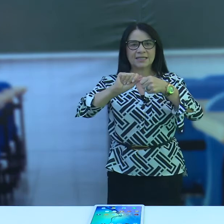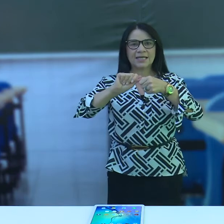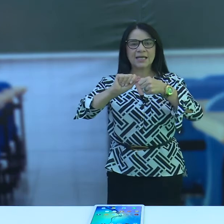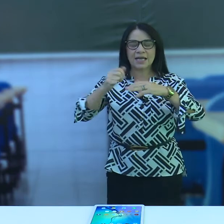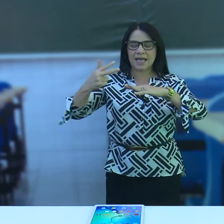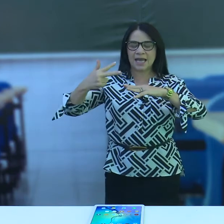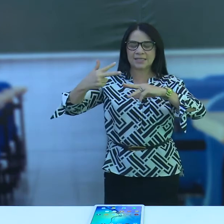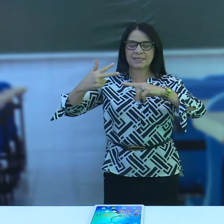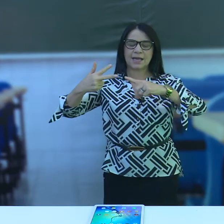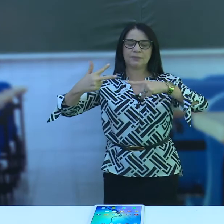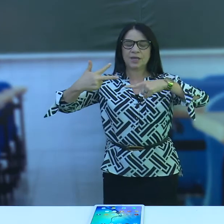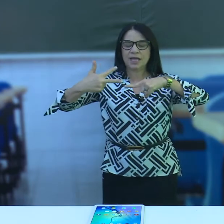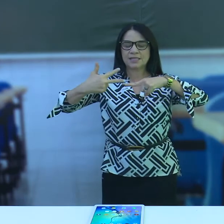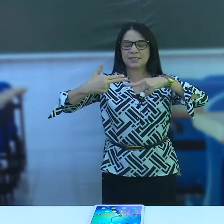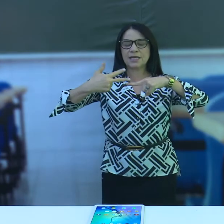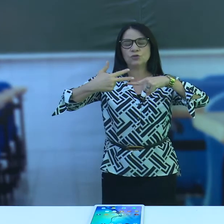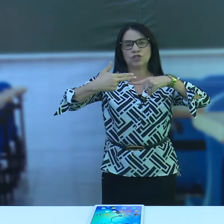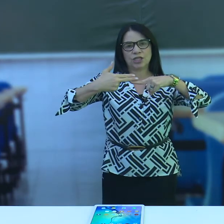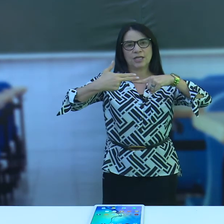realizada essa cirurgia